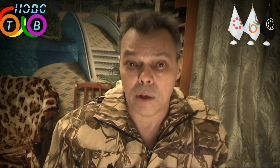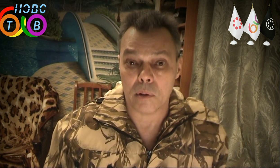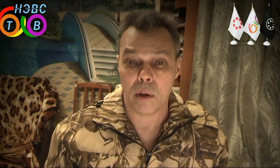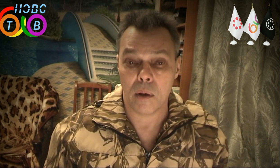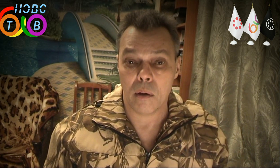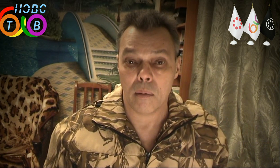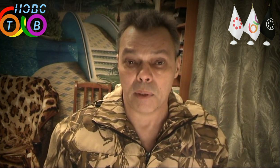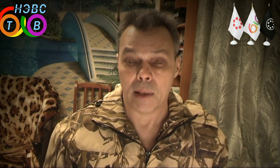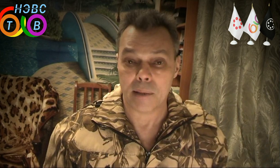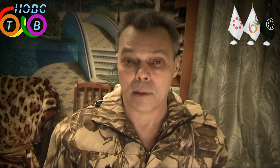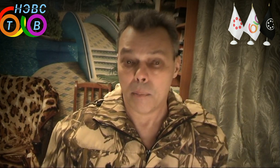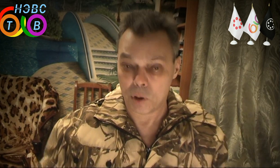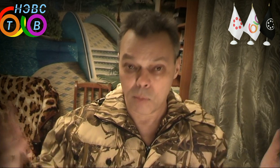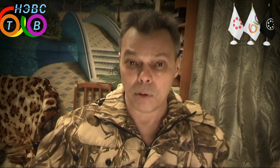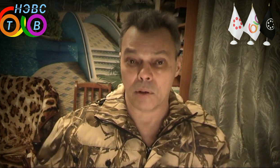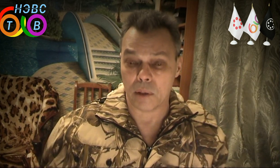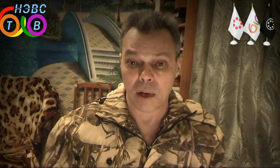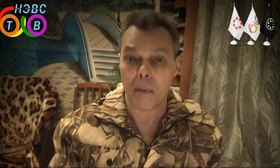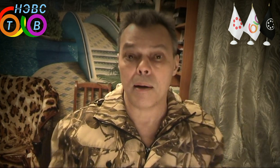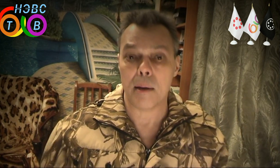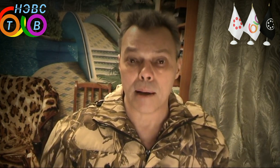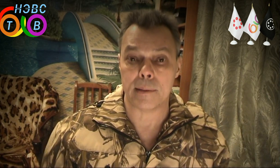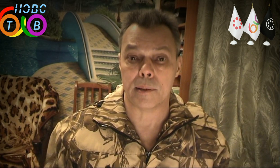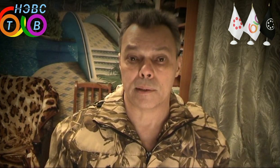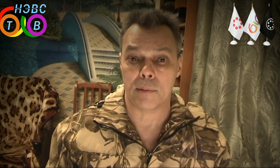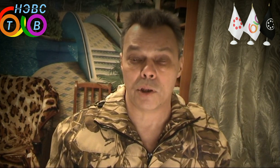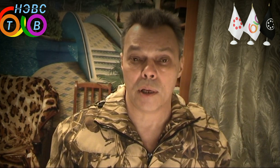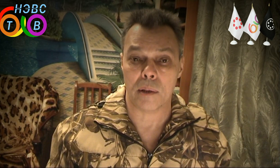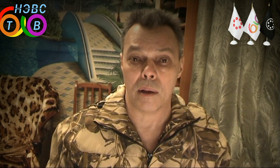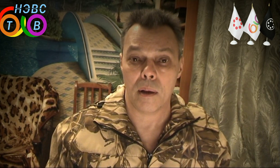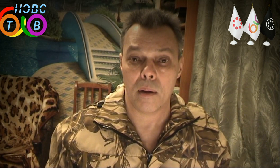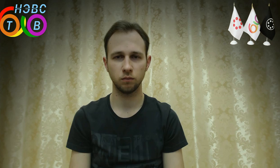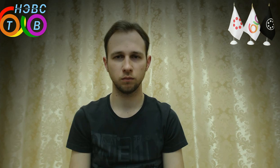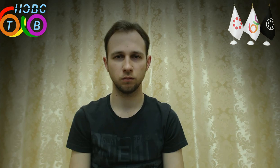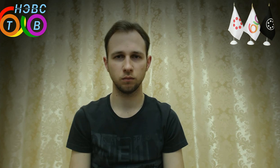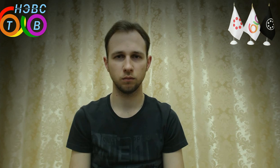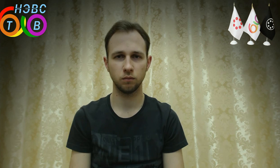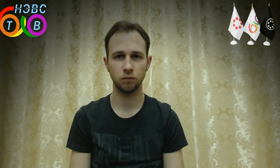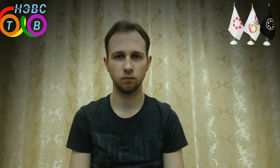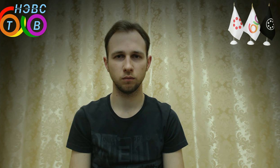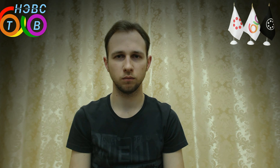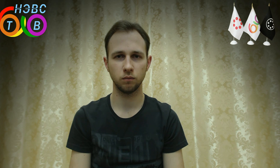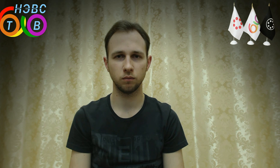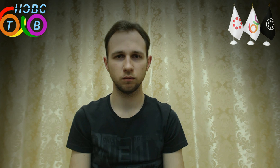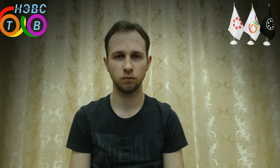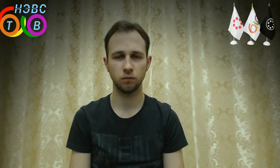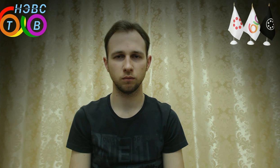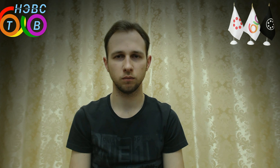нет? 15. Почему нет? Это нормальная разница совершенно. Ну, ходит она в школу, ну пускай ходит в школу,